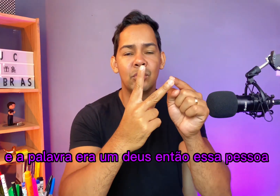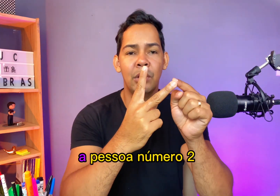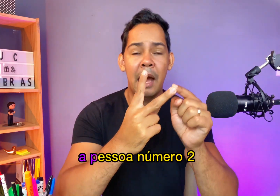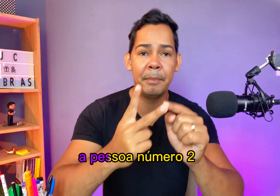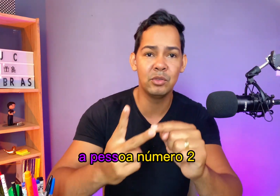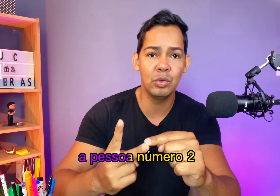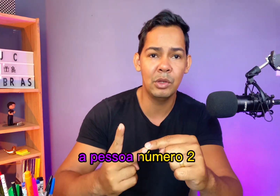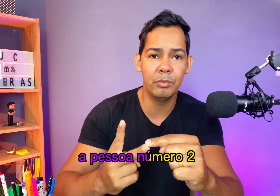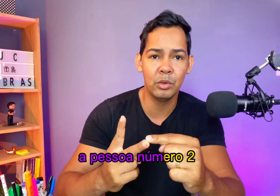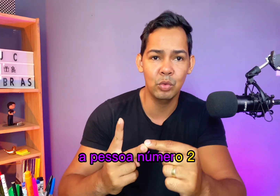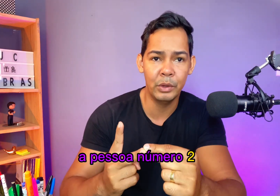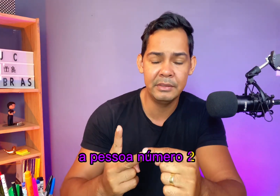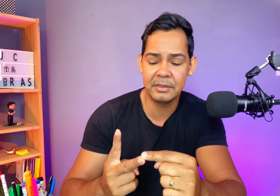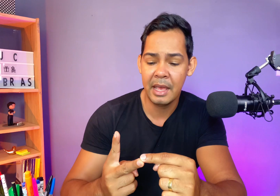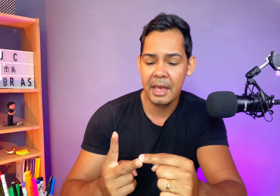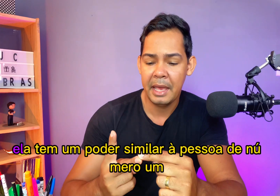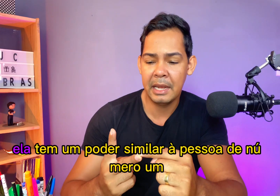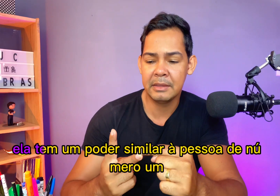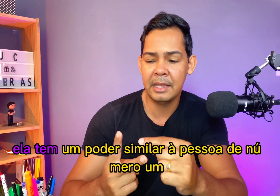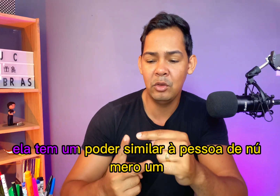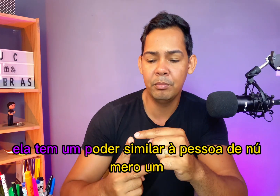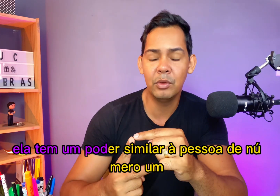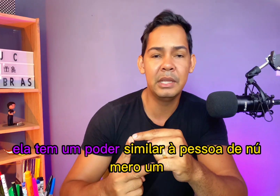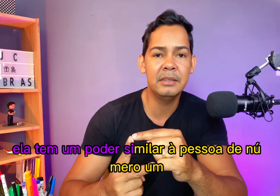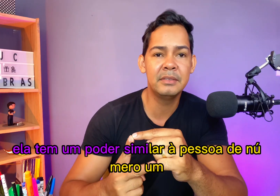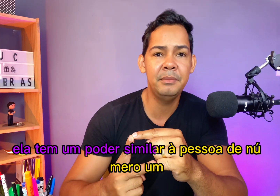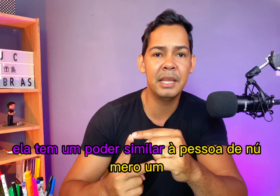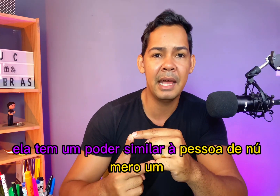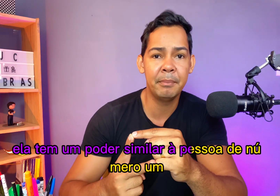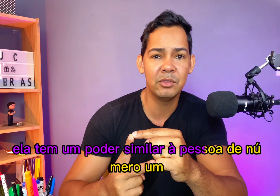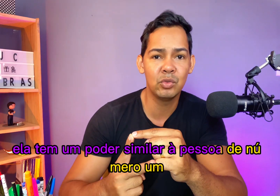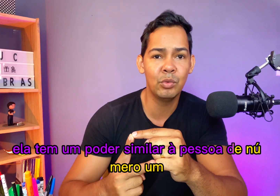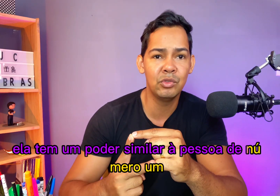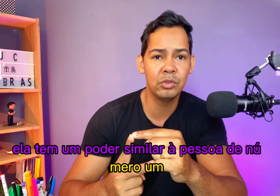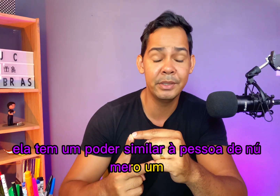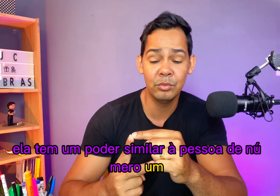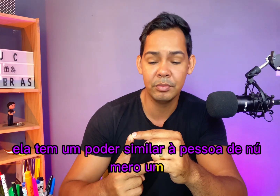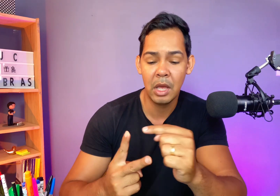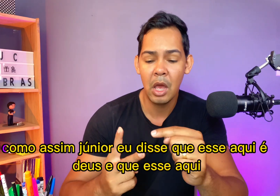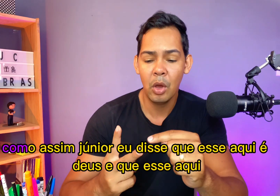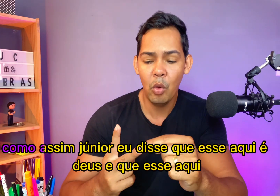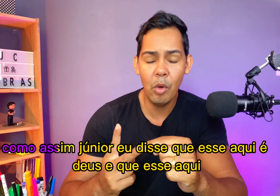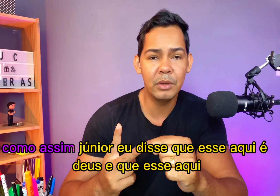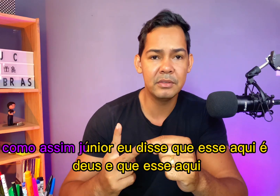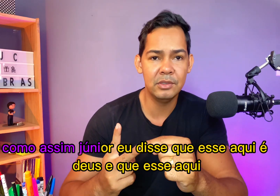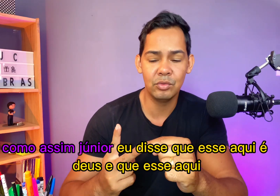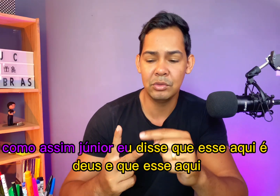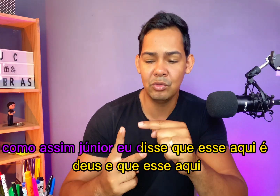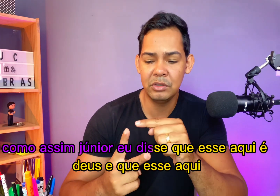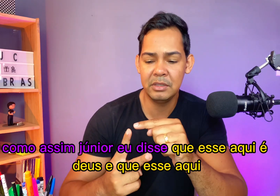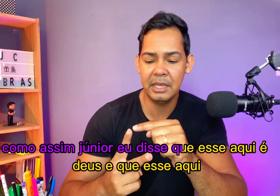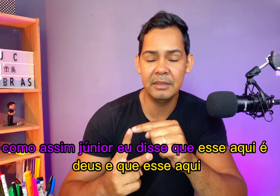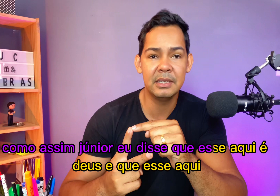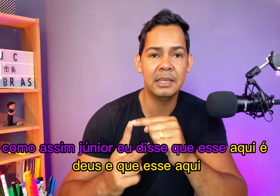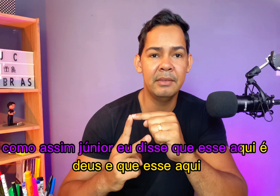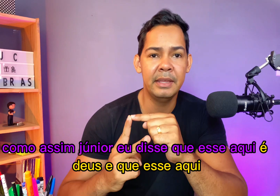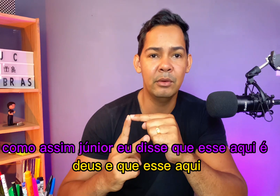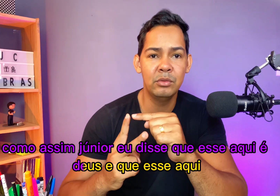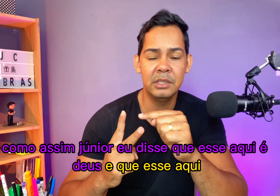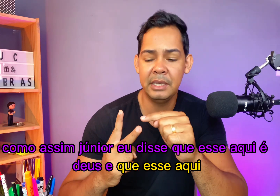a pessoa número 2, ela tem um poder similar à pessoa de número 1. Como assim, Júlio? Eu disse que esse aqui é Deus e que